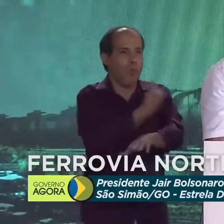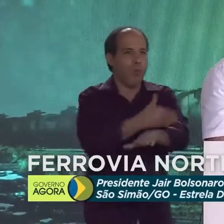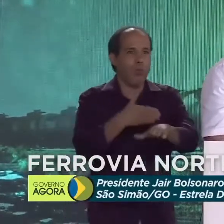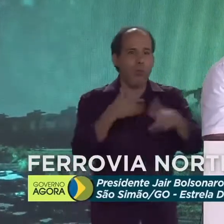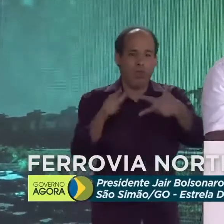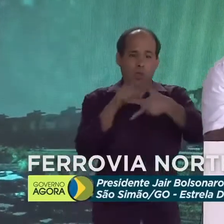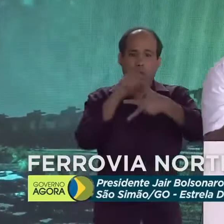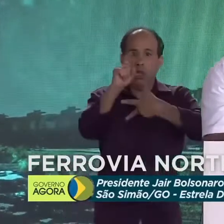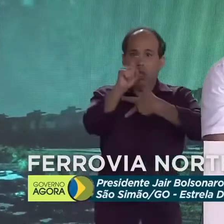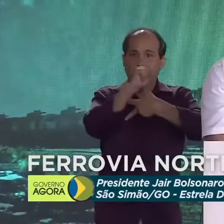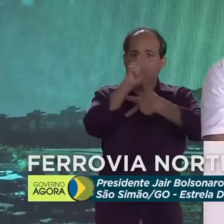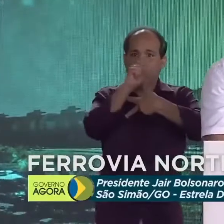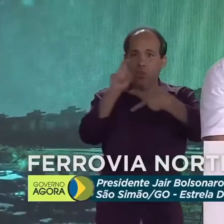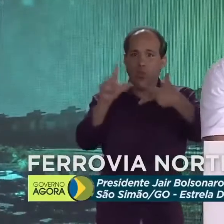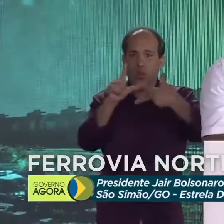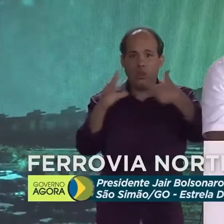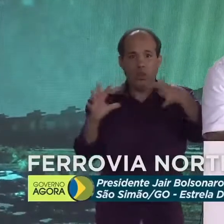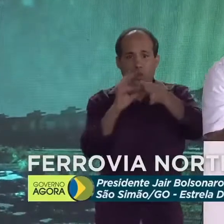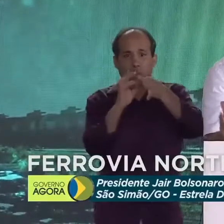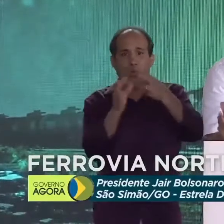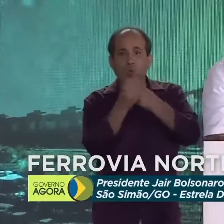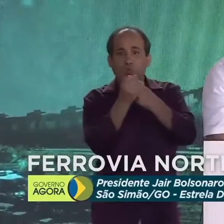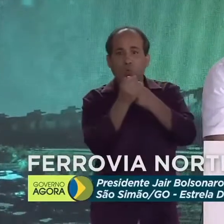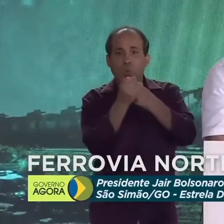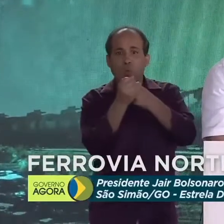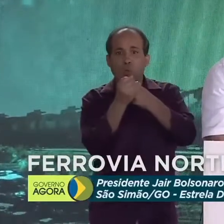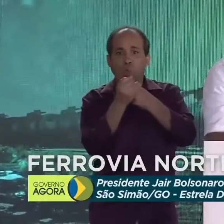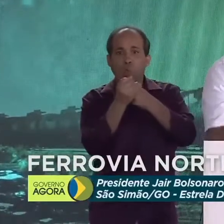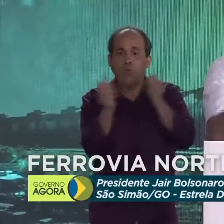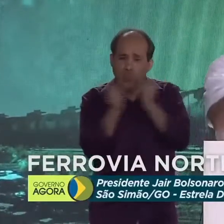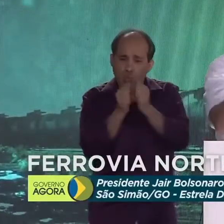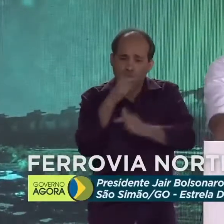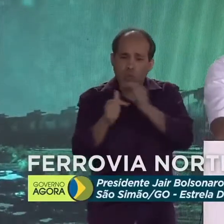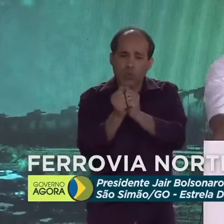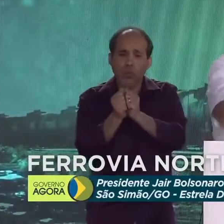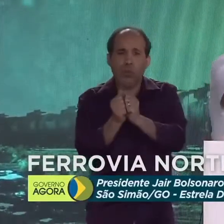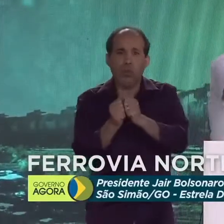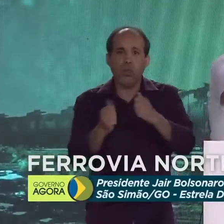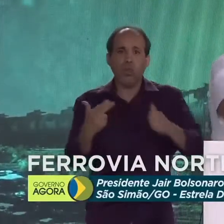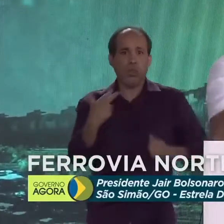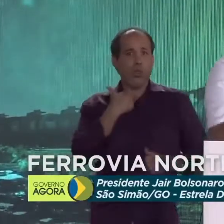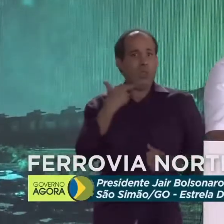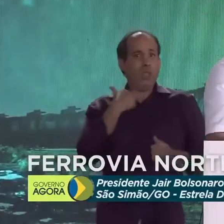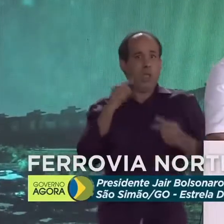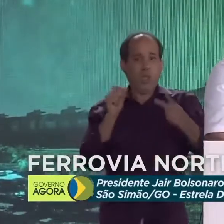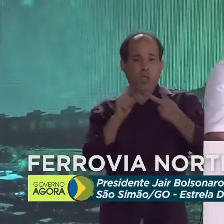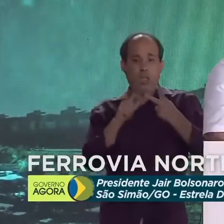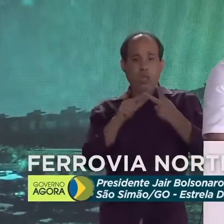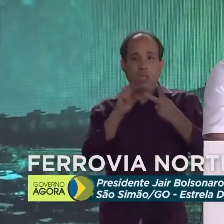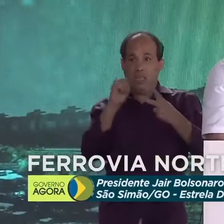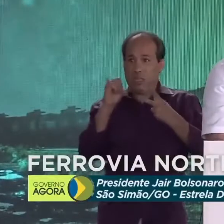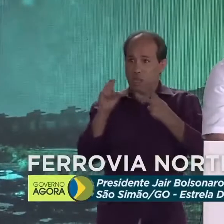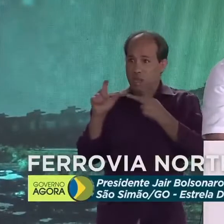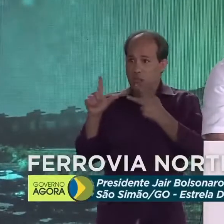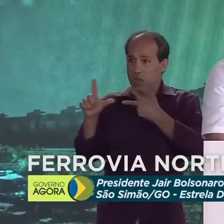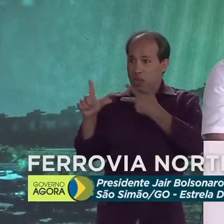o Executivo é quase um poder só. Nós trabalhamos juntos. Não tem como a gente fazer isso se o Poder Legislativo está do nosso lado.